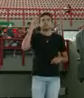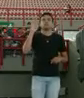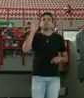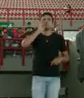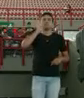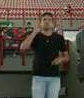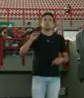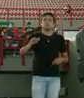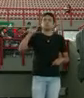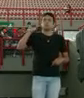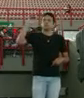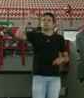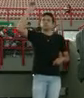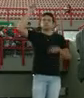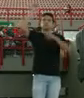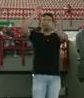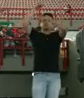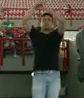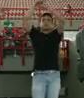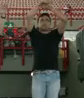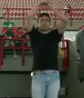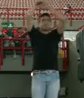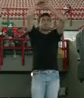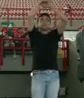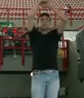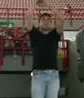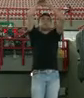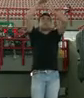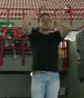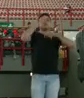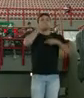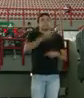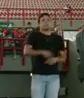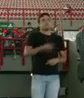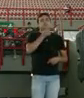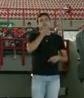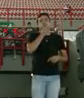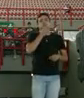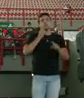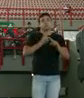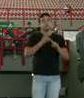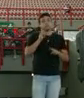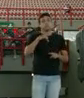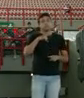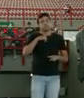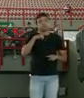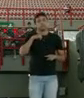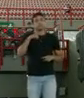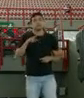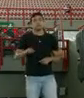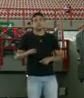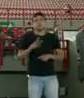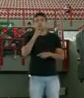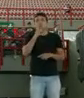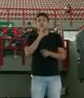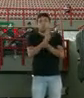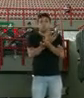né? Que fica por cima dos outros, né? Mas isso não é bom também. Porque se eu estou tendo um crescimento